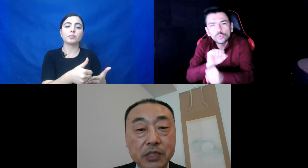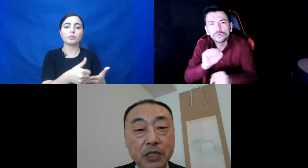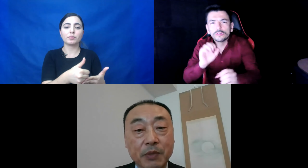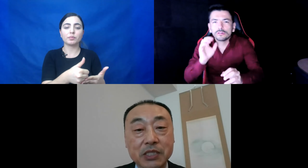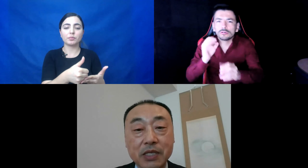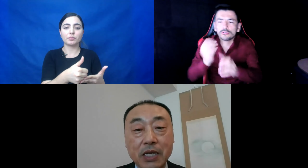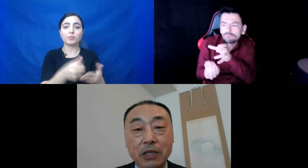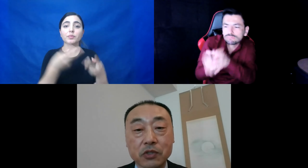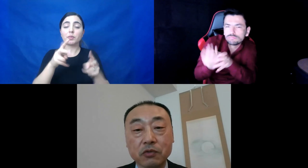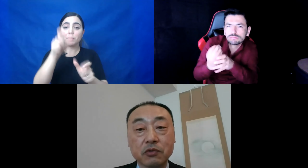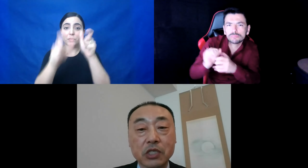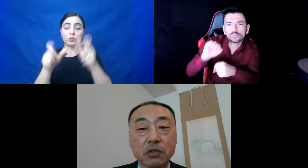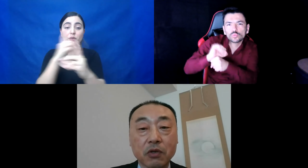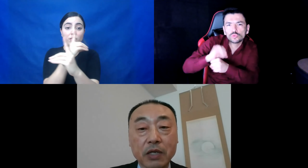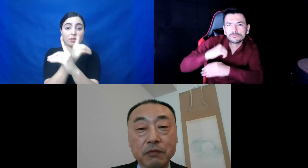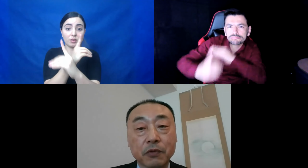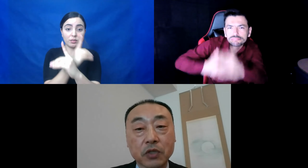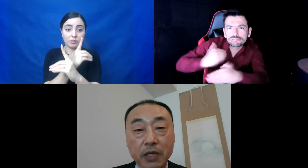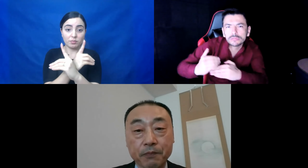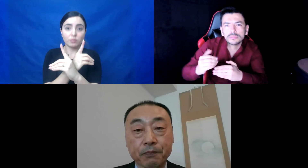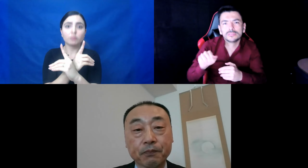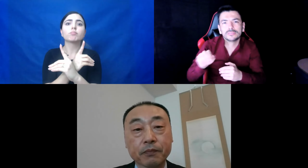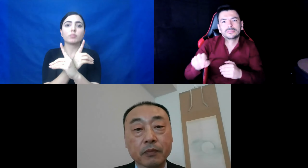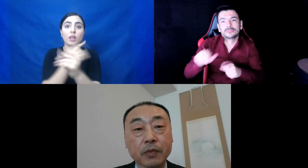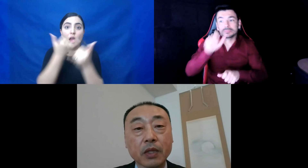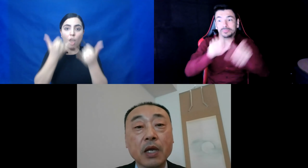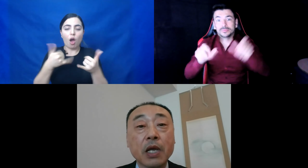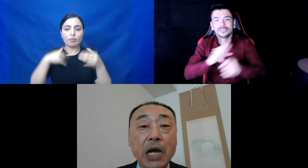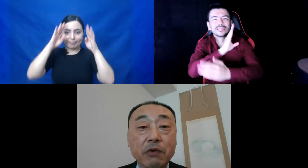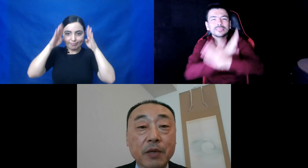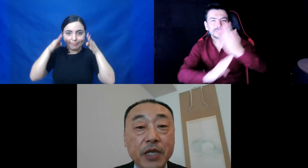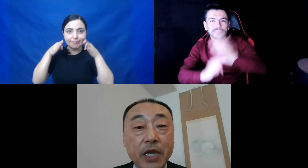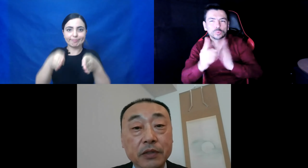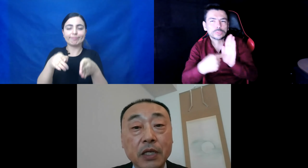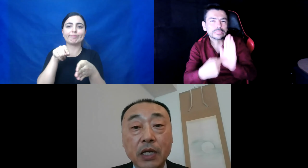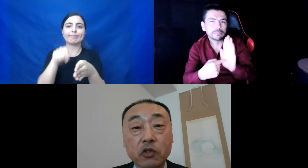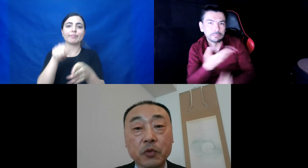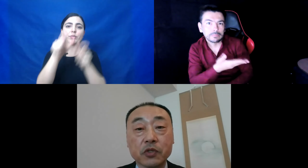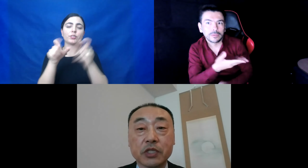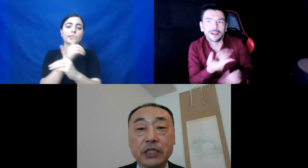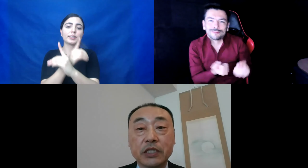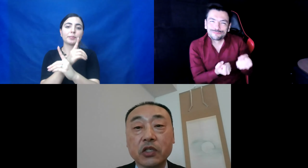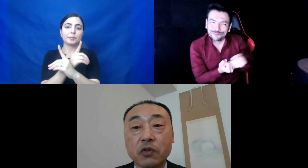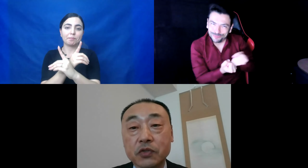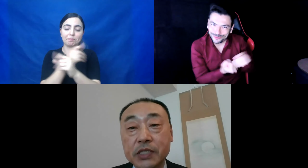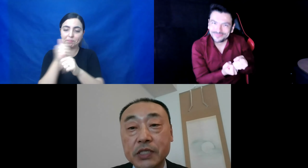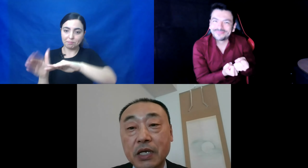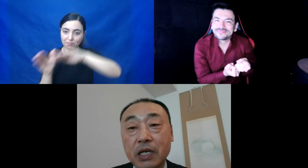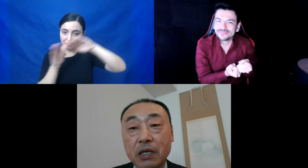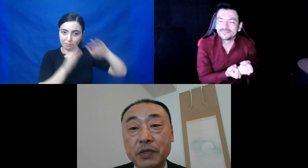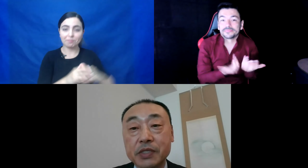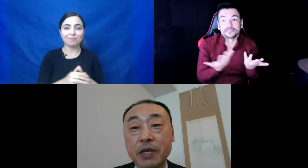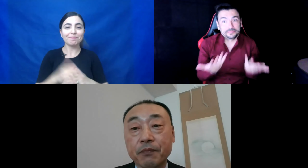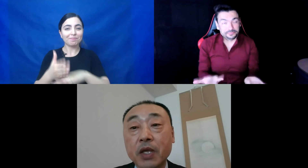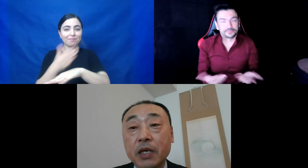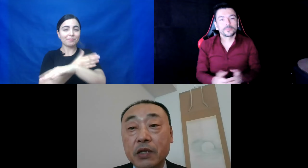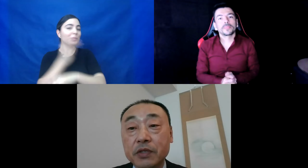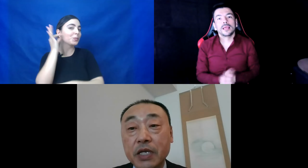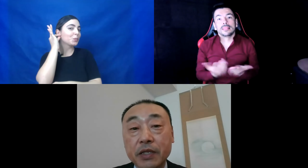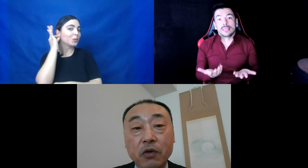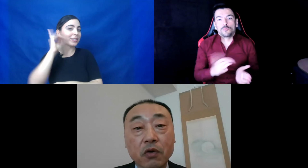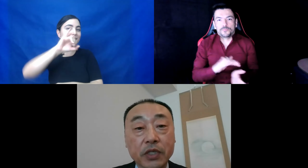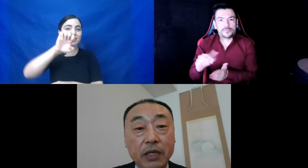con discapacidad son nuestro enfoque. Ahora bien, como nos indicó Jessica recién,